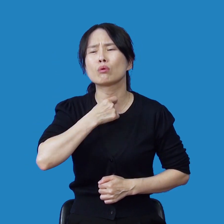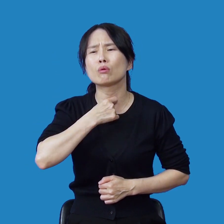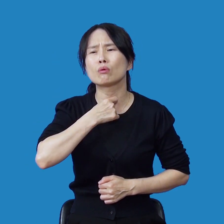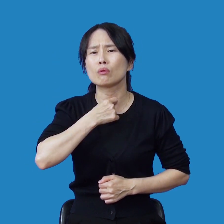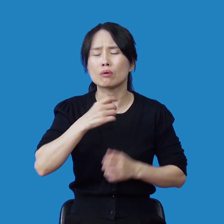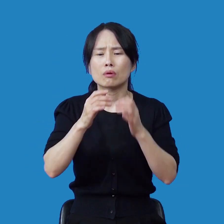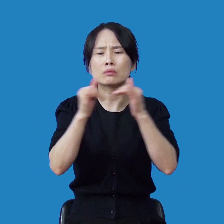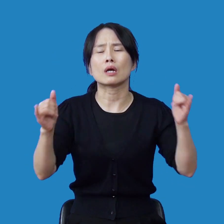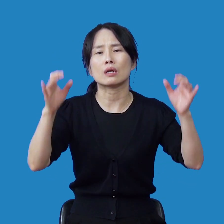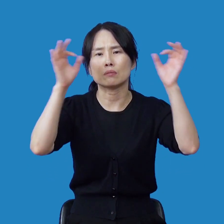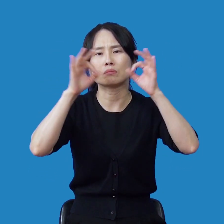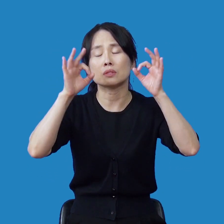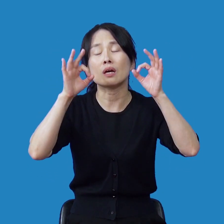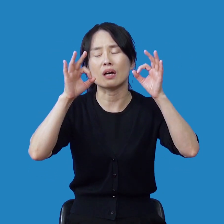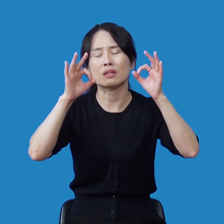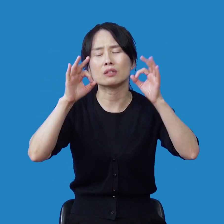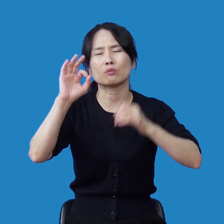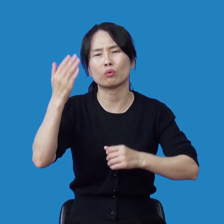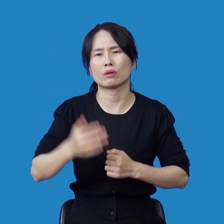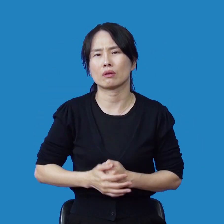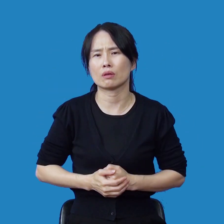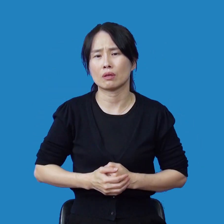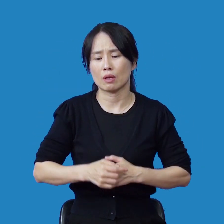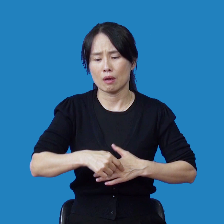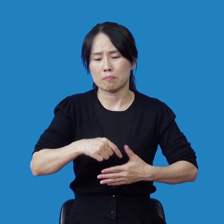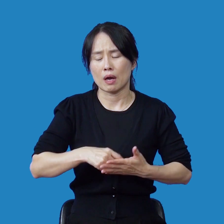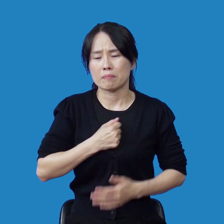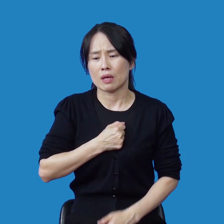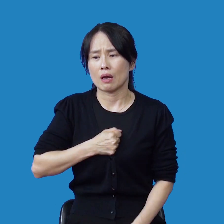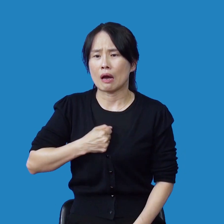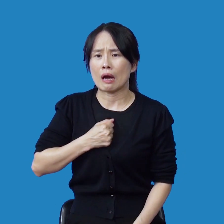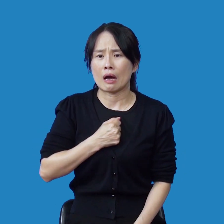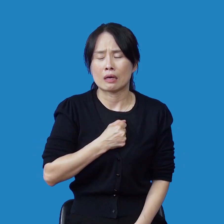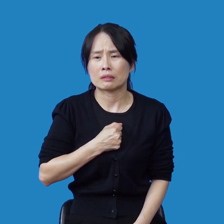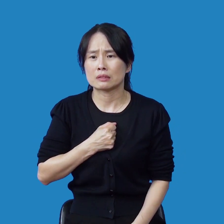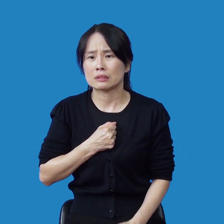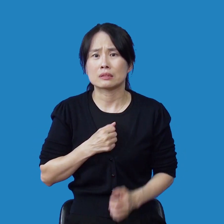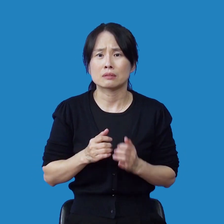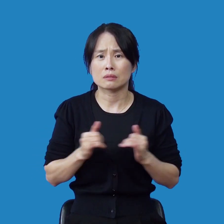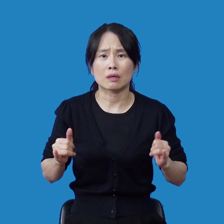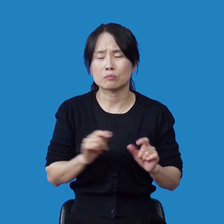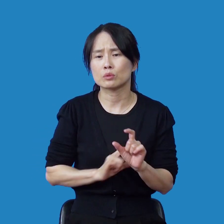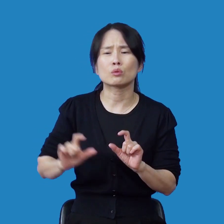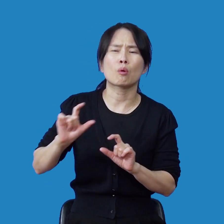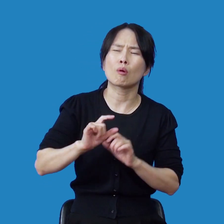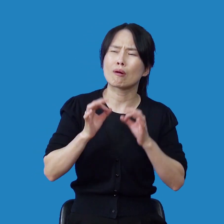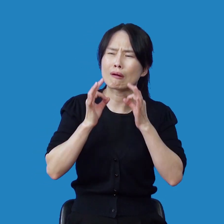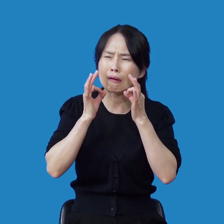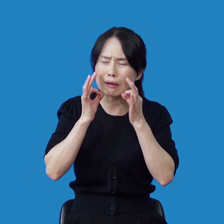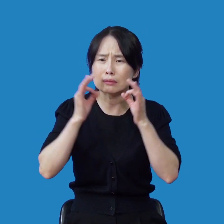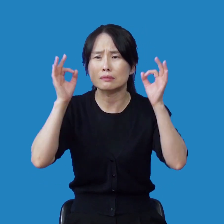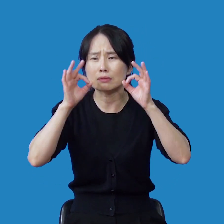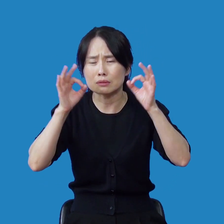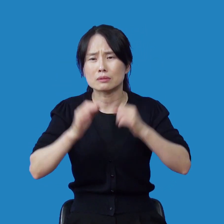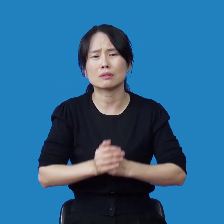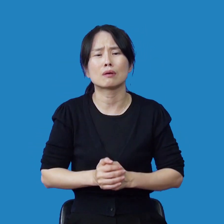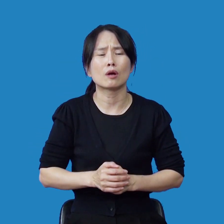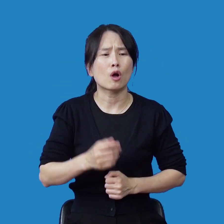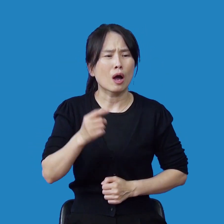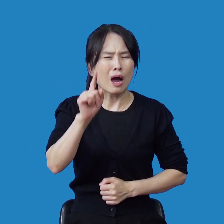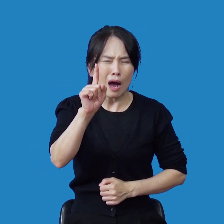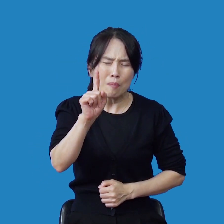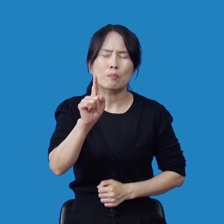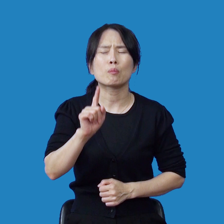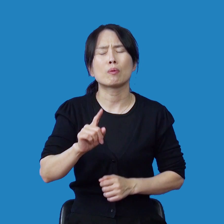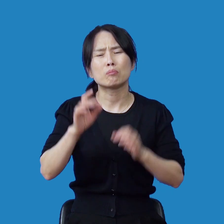사람을 찾습니다. 가슴에 한이 맺혀 있는 사람은 더 간절하게 찾습니다. 아무개 한 번만 보고